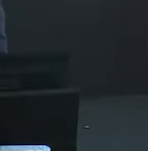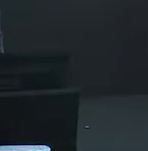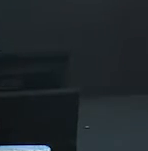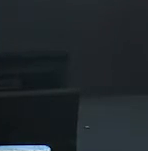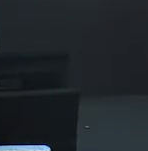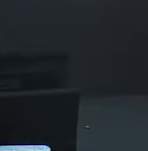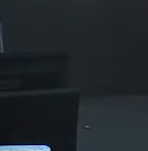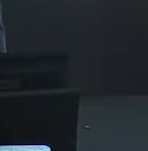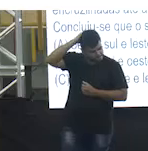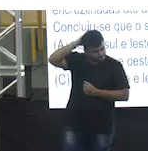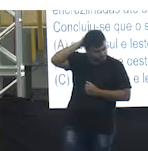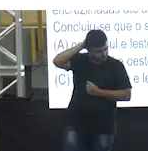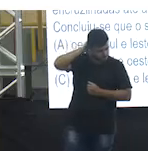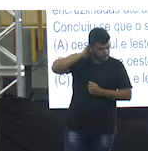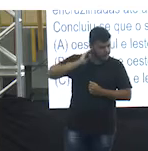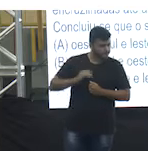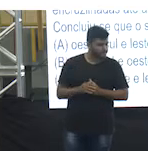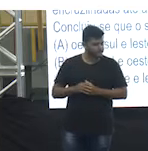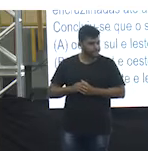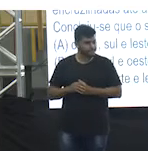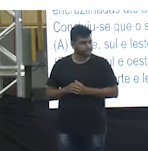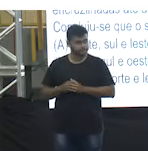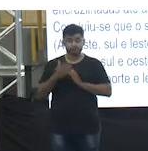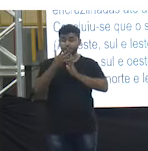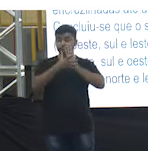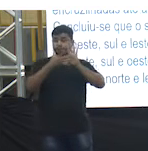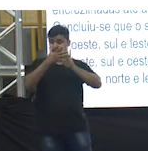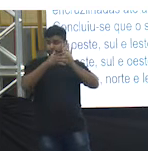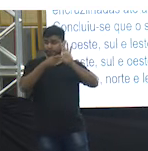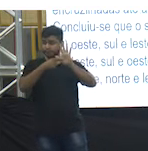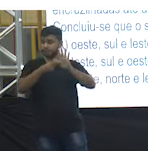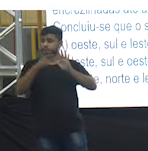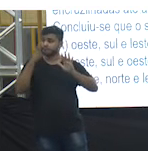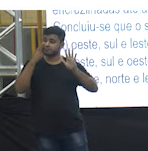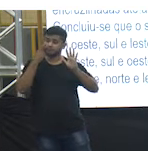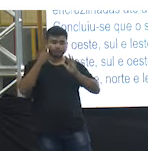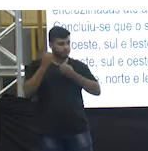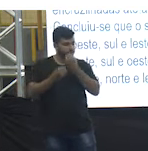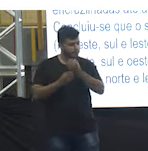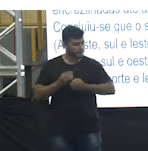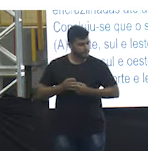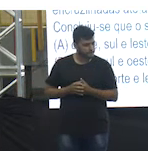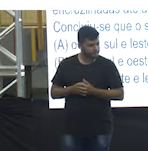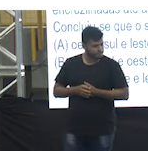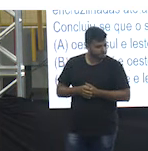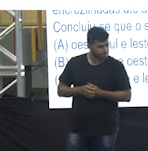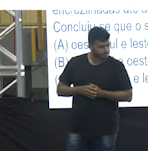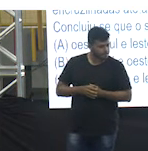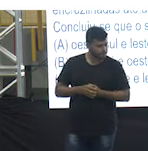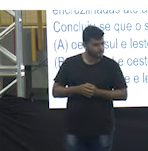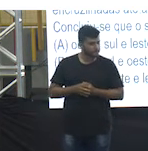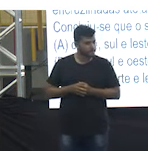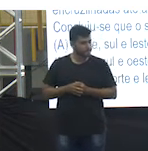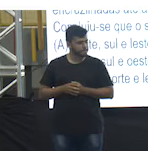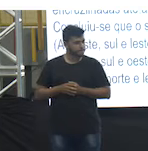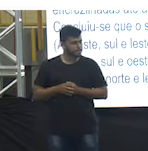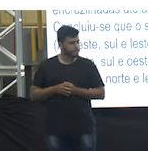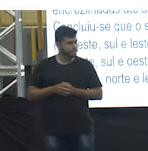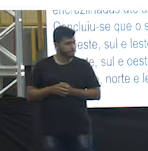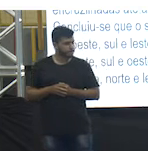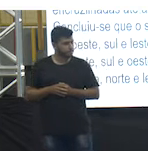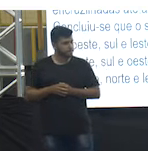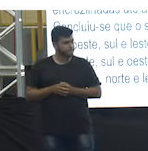seguinte: leia o texto abaixo. O jardim de caminhos que se bifurcam, uma